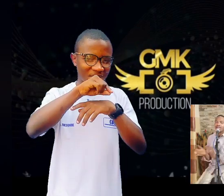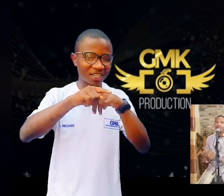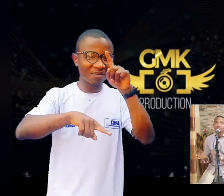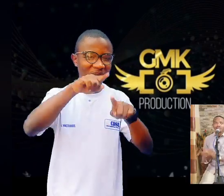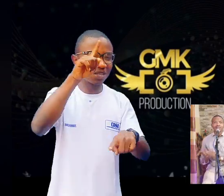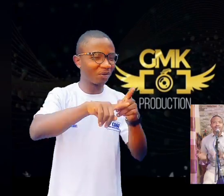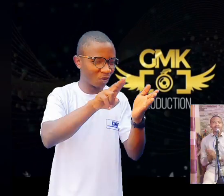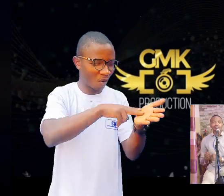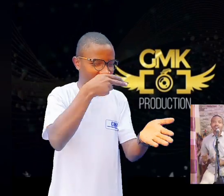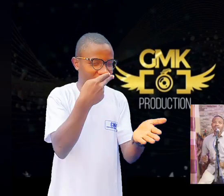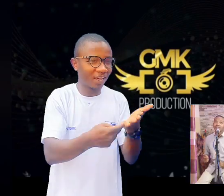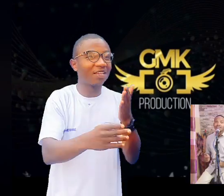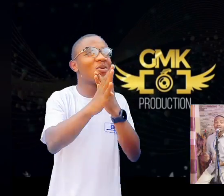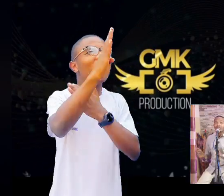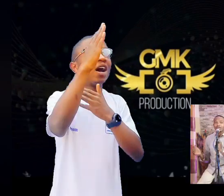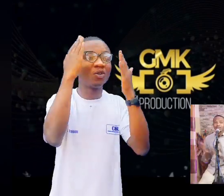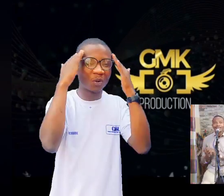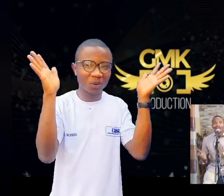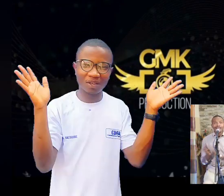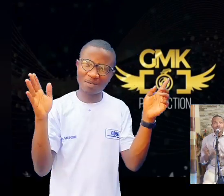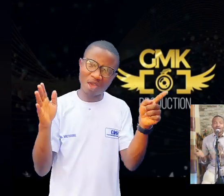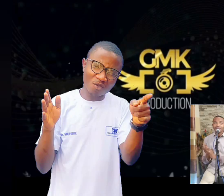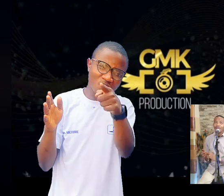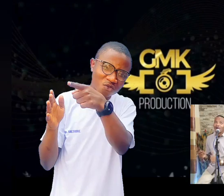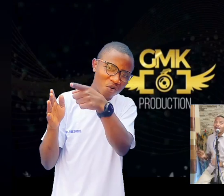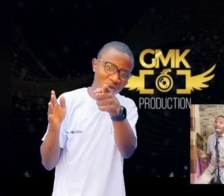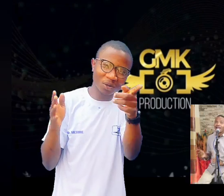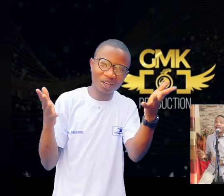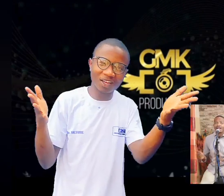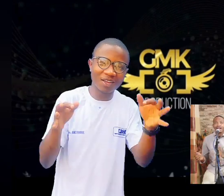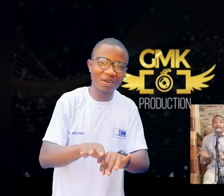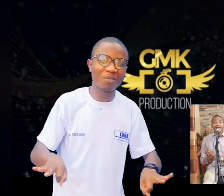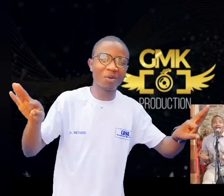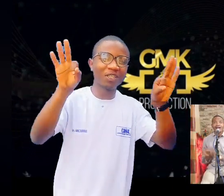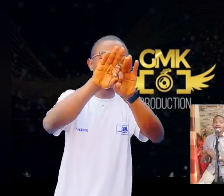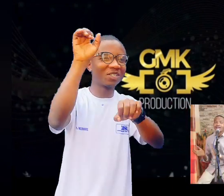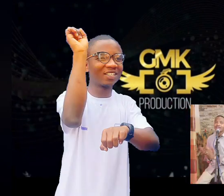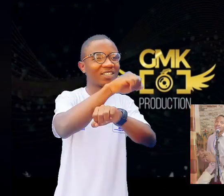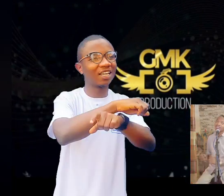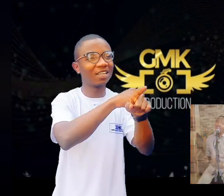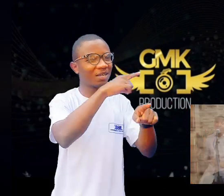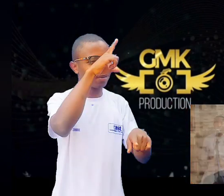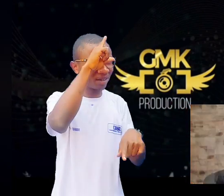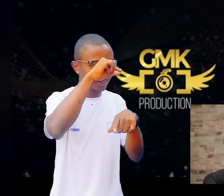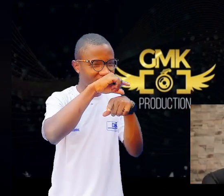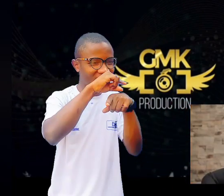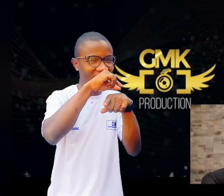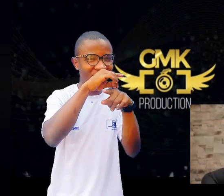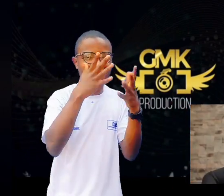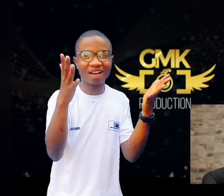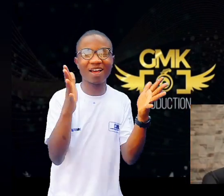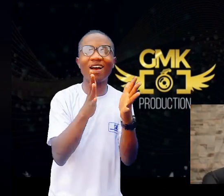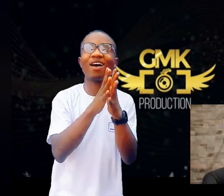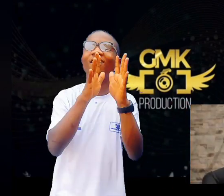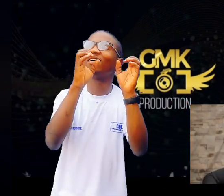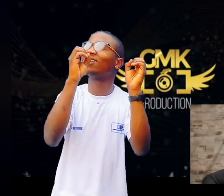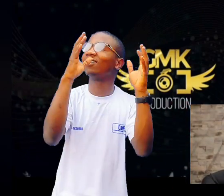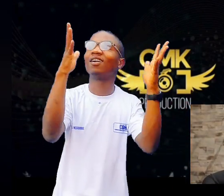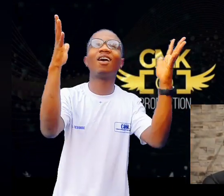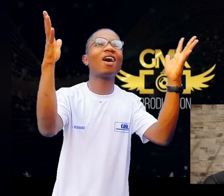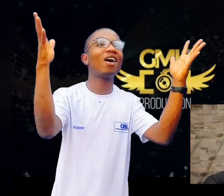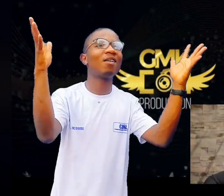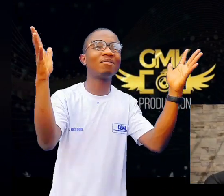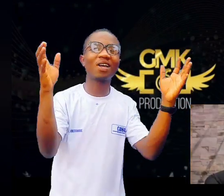passereau ne peut tomber sans que l'Éternel nous le sache. Mais ne valez-vous pas plus que eux? Alléluia.